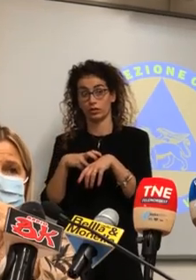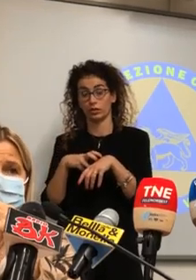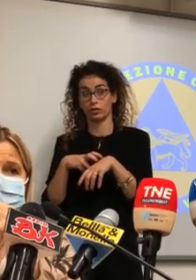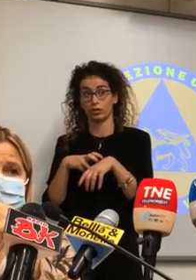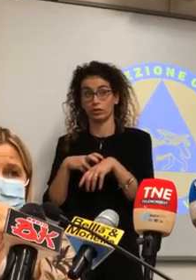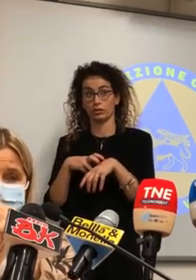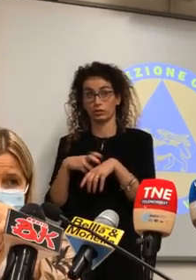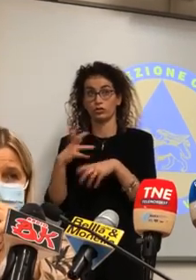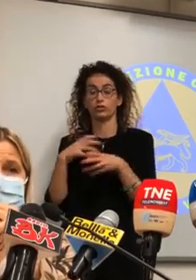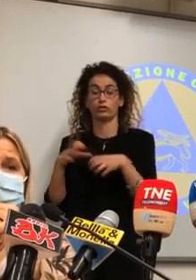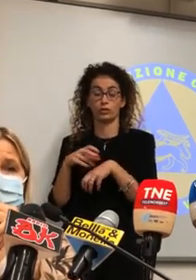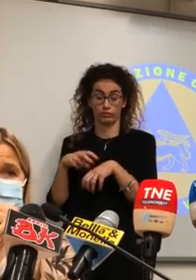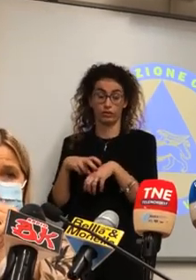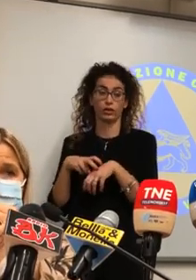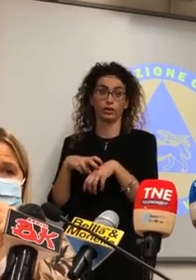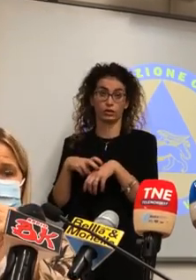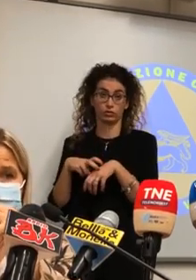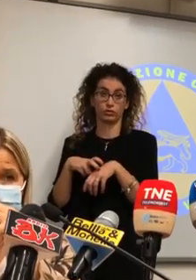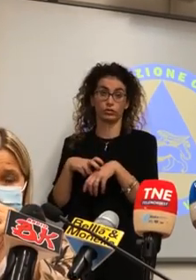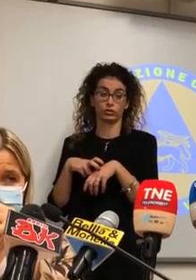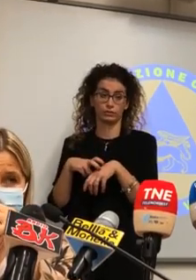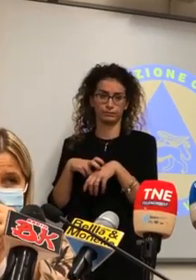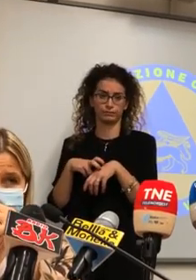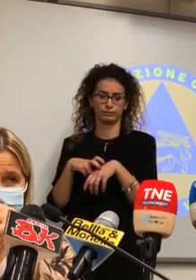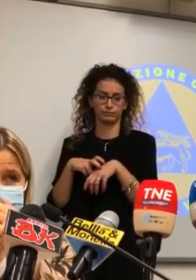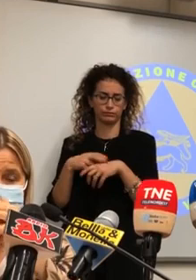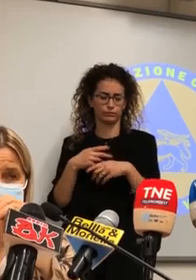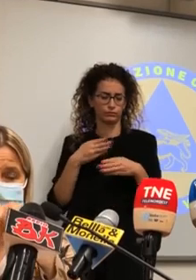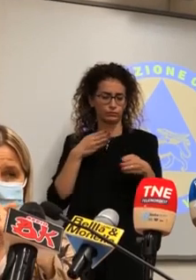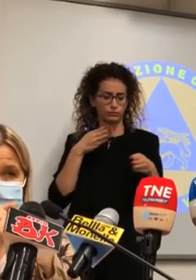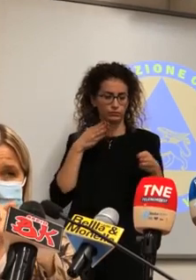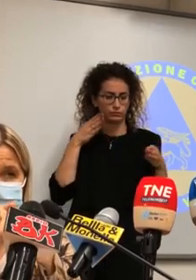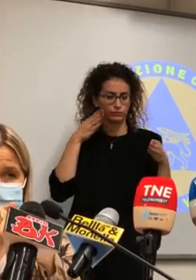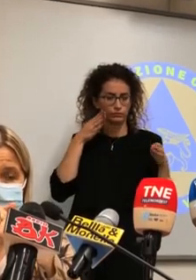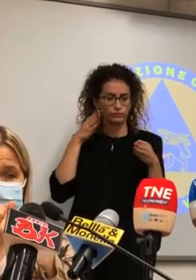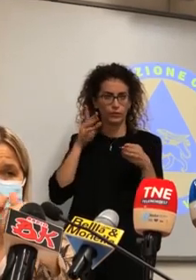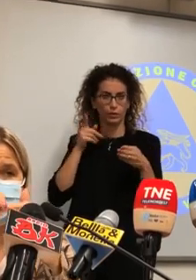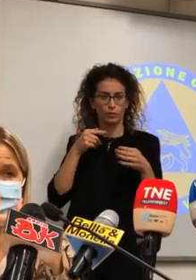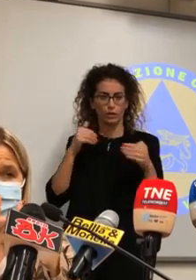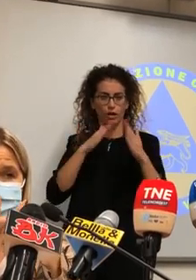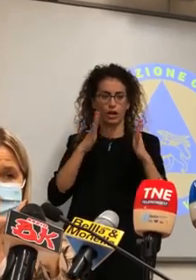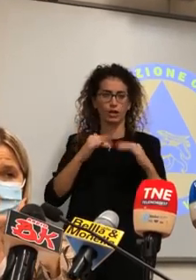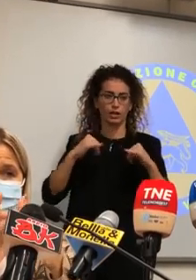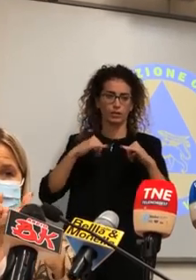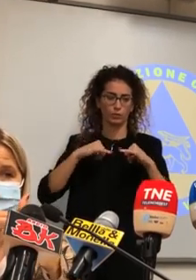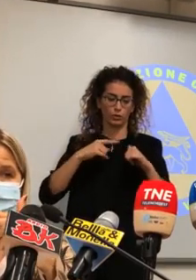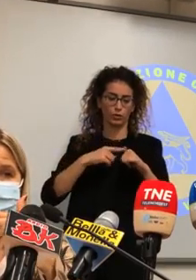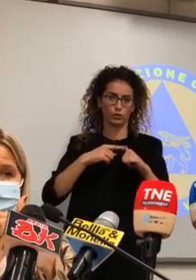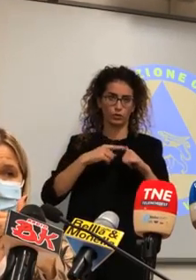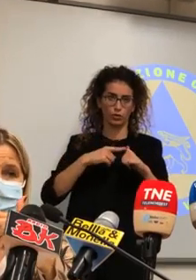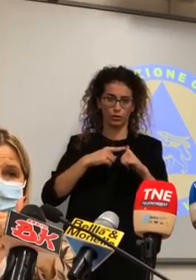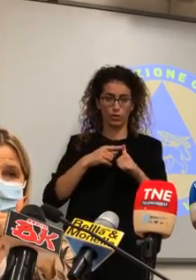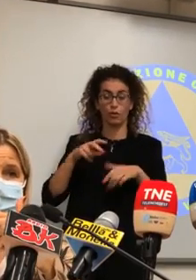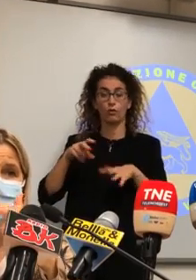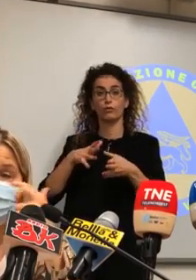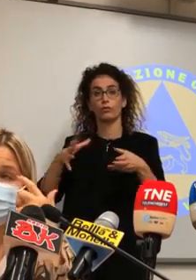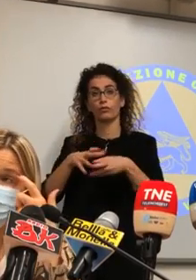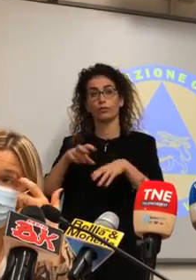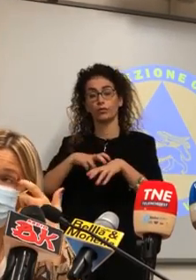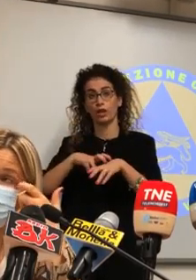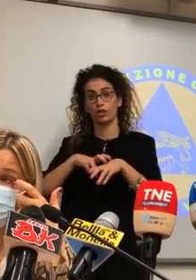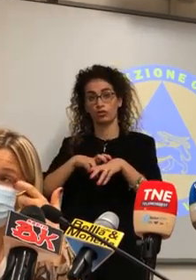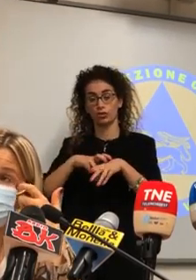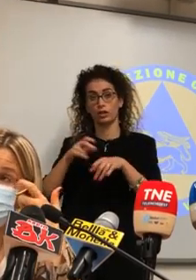Ci sono anche i fragili. Sì. Le categorie più aggredite sono le RSA, sì, sanitari e fragili. I fragili, peraltro,